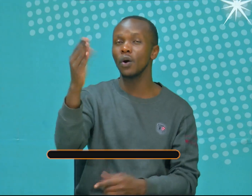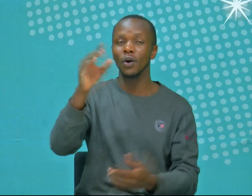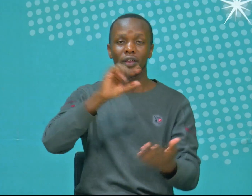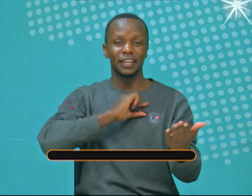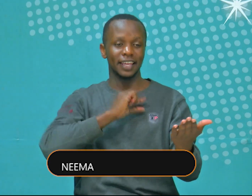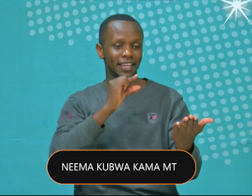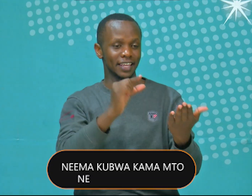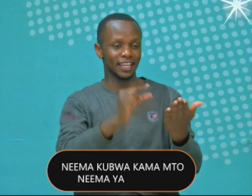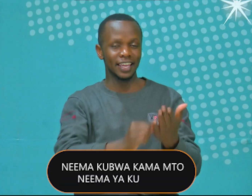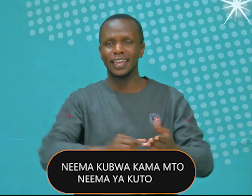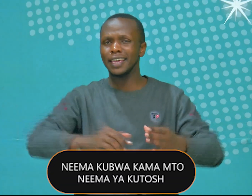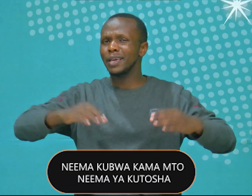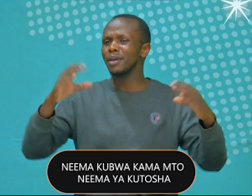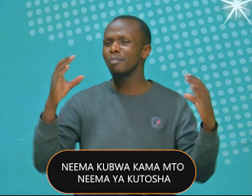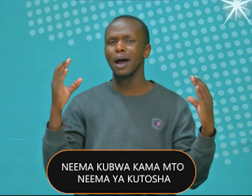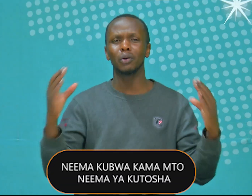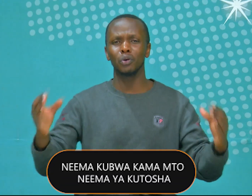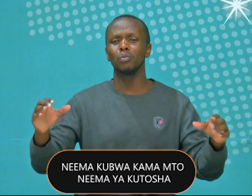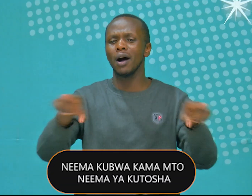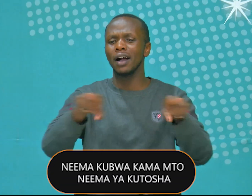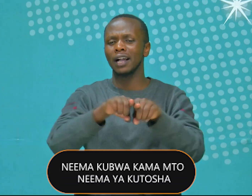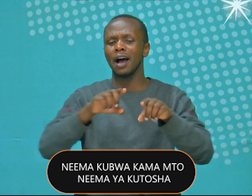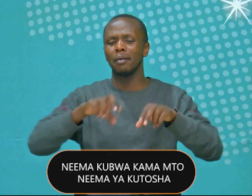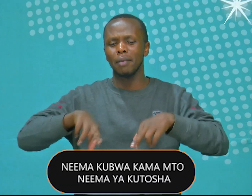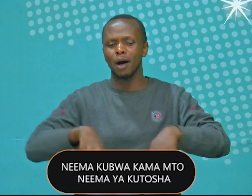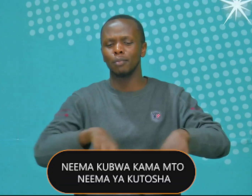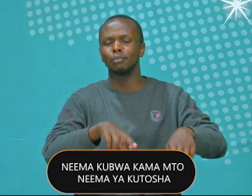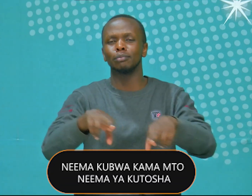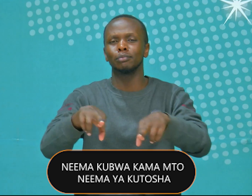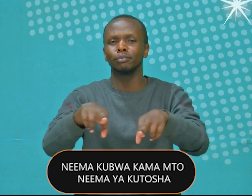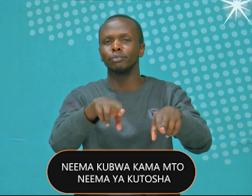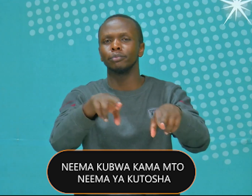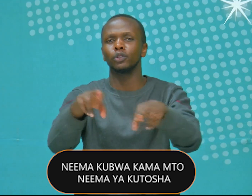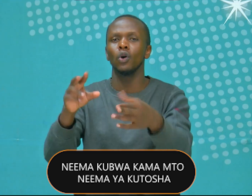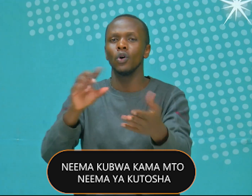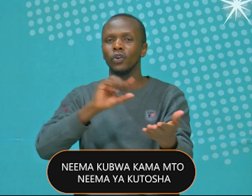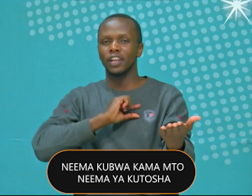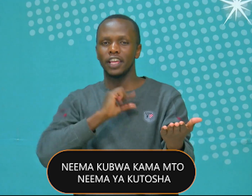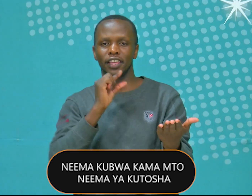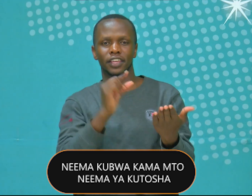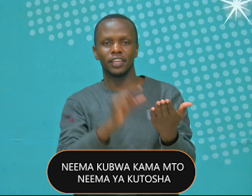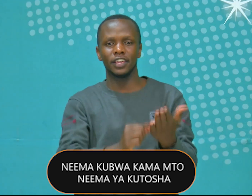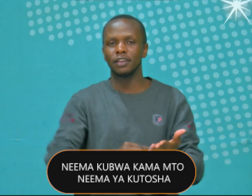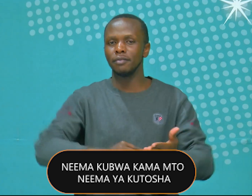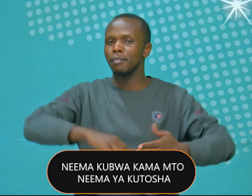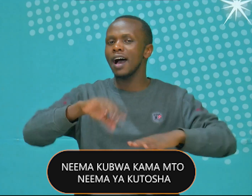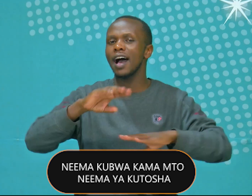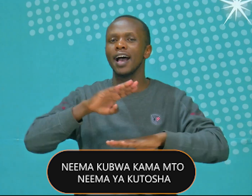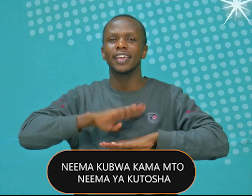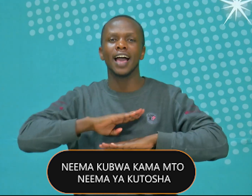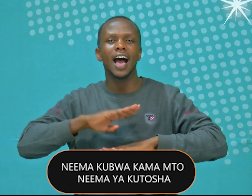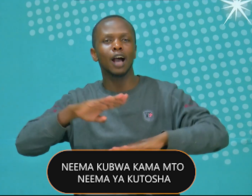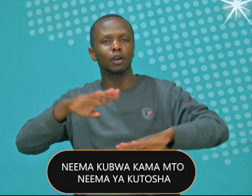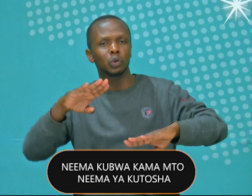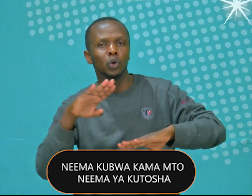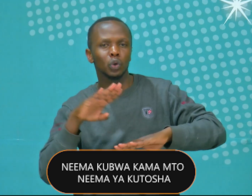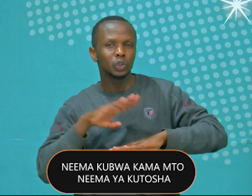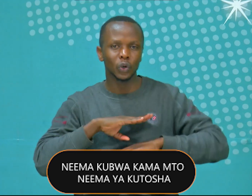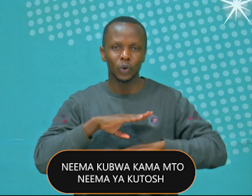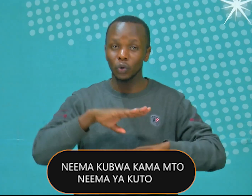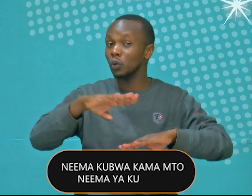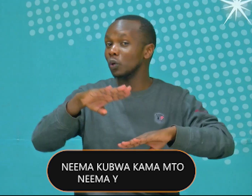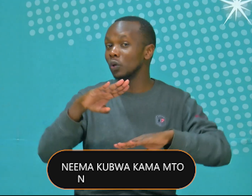huko neema kubwa kama mto neema ya